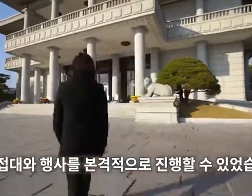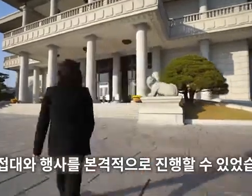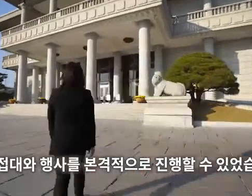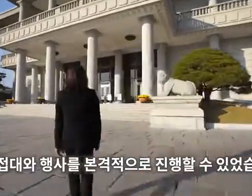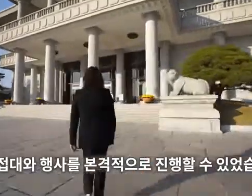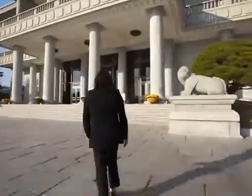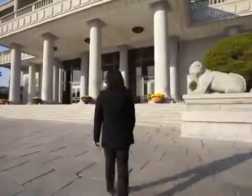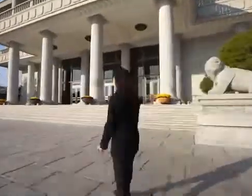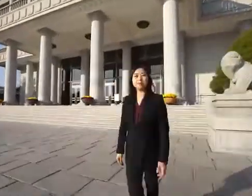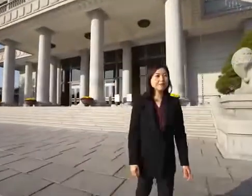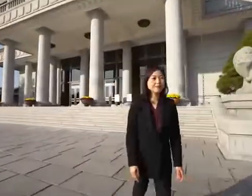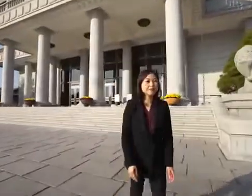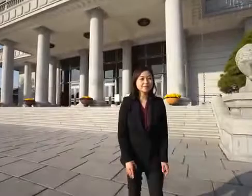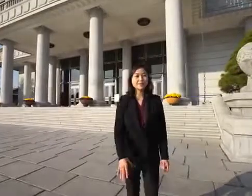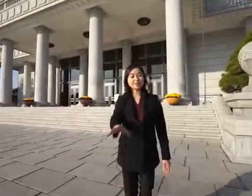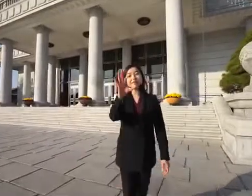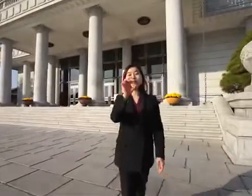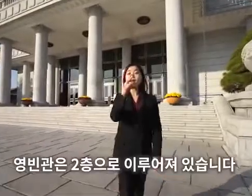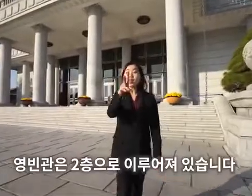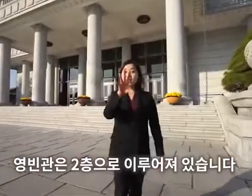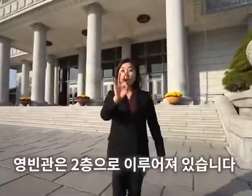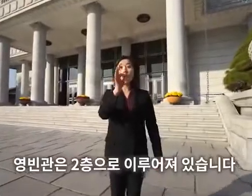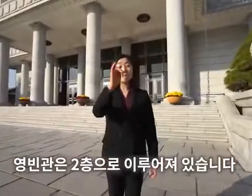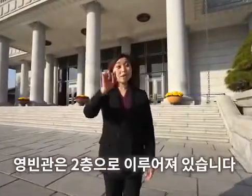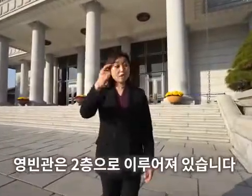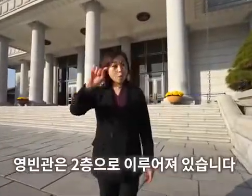있었습니다. 초어 통역사가 영빈관 앞으로 간다.